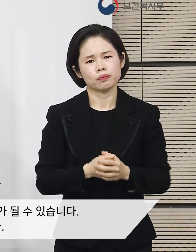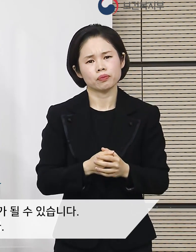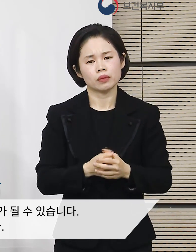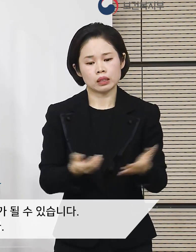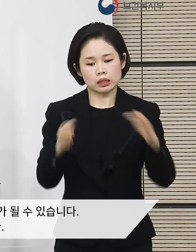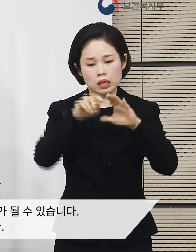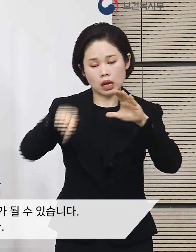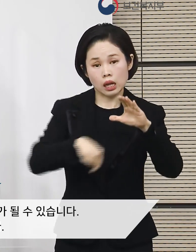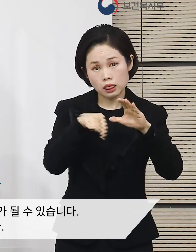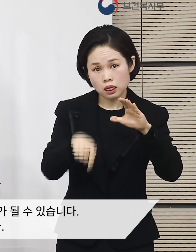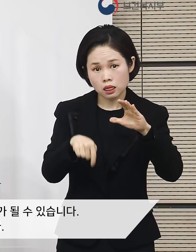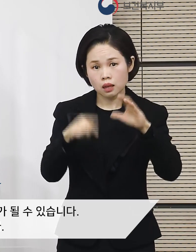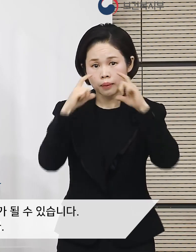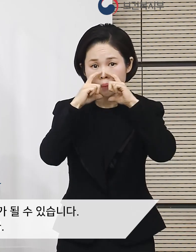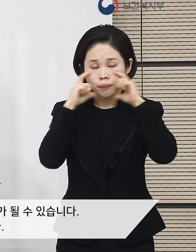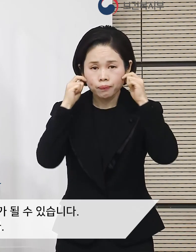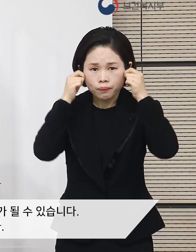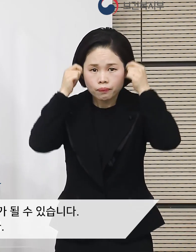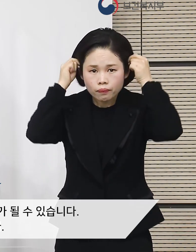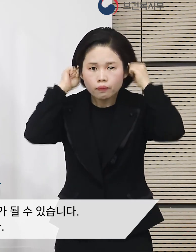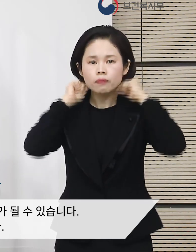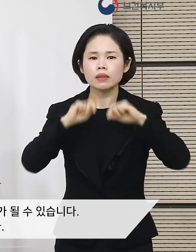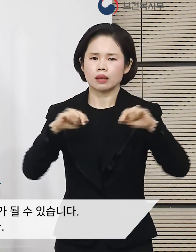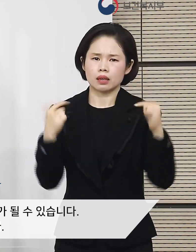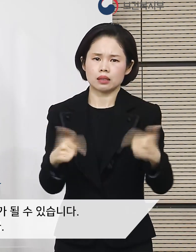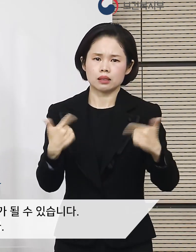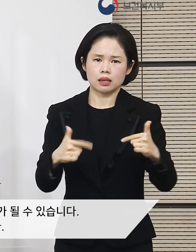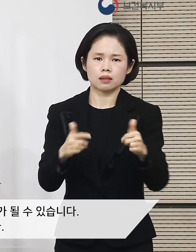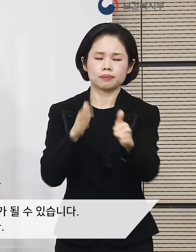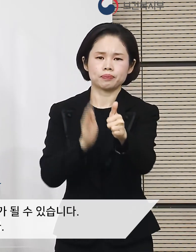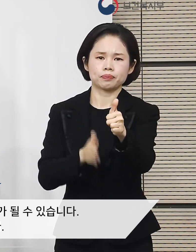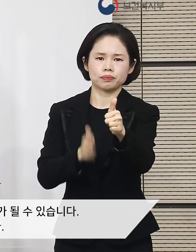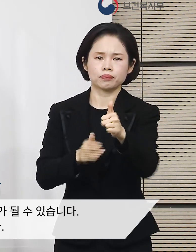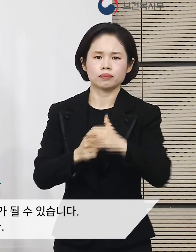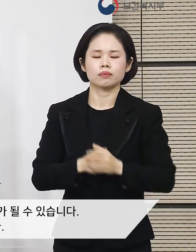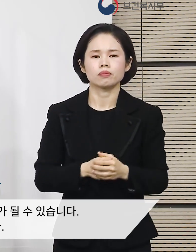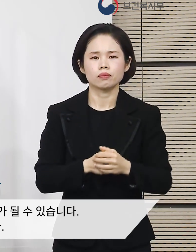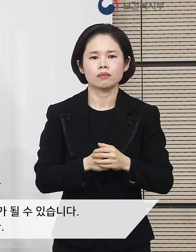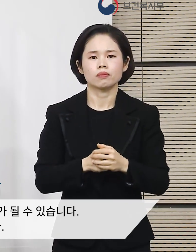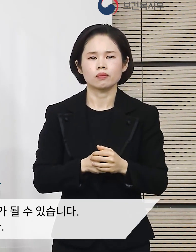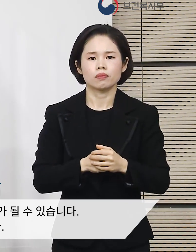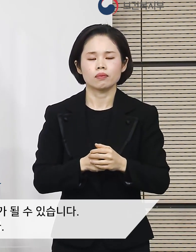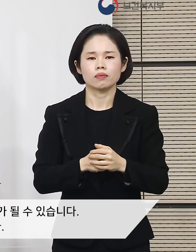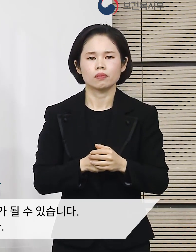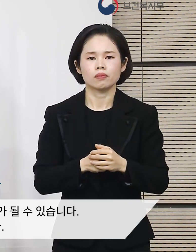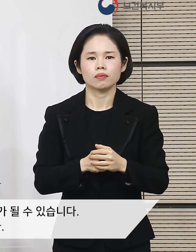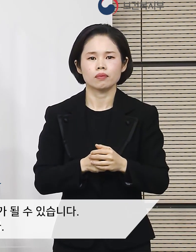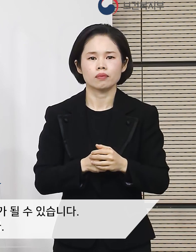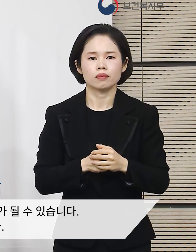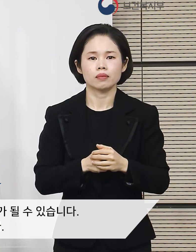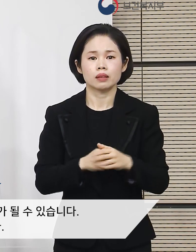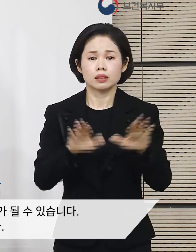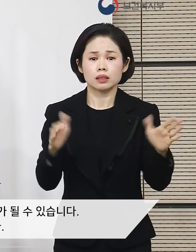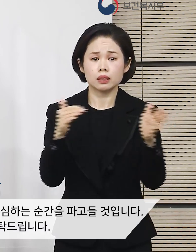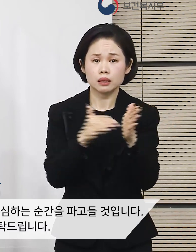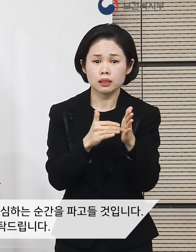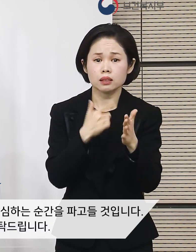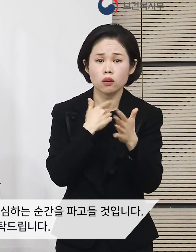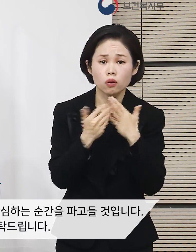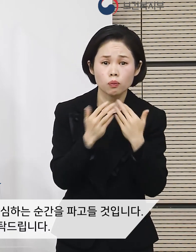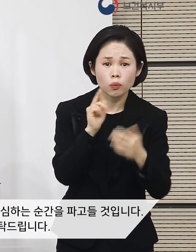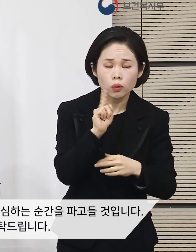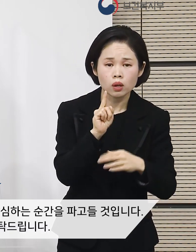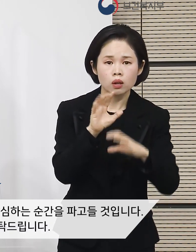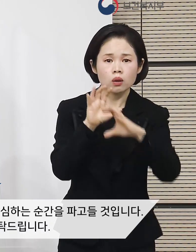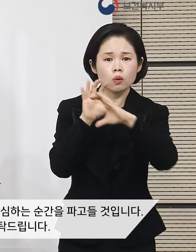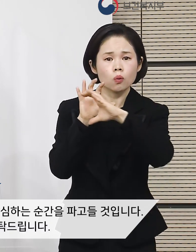계기가 될 수 있습니다. 실내에서는 항상 마스크를 착용해 주시기 바랍니다. 그간